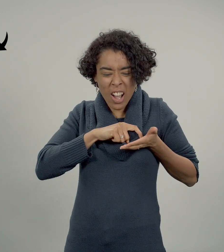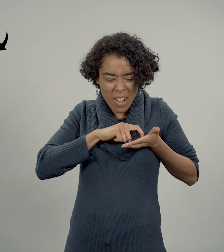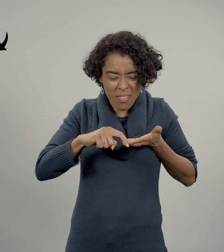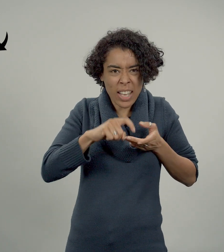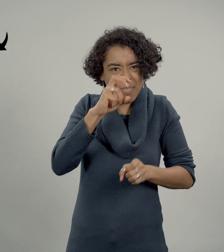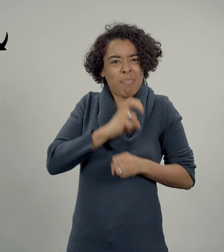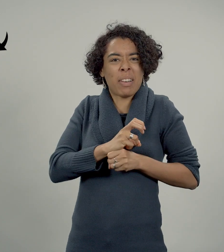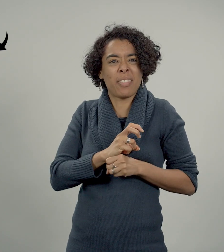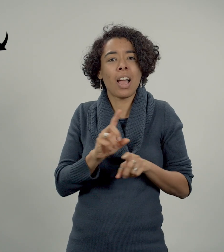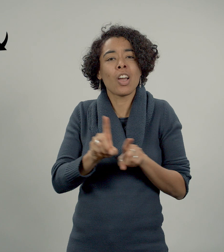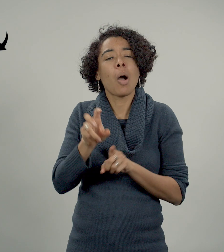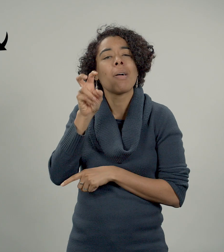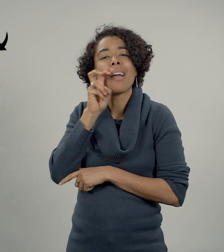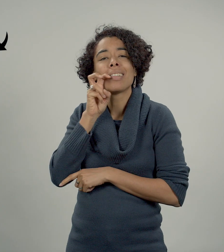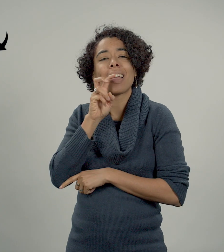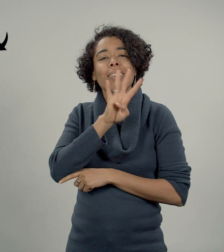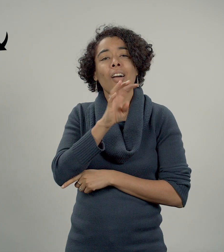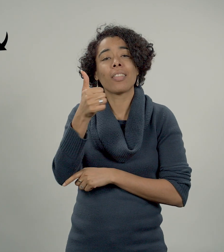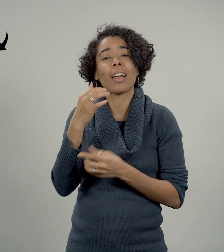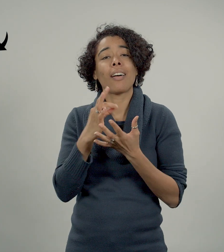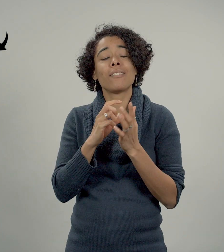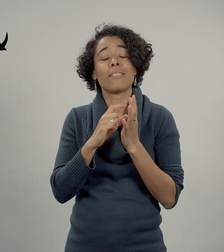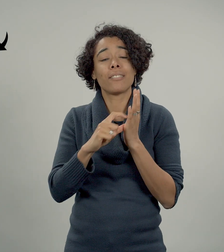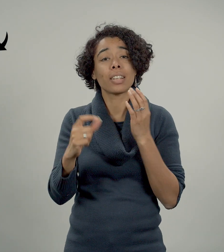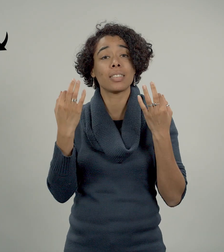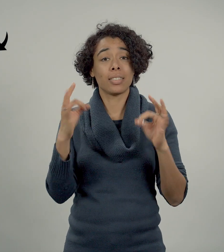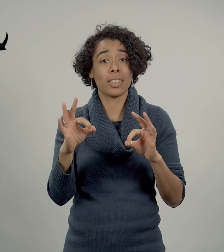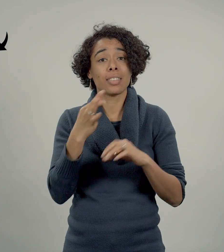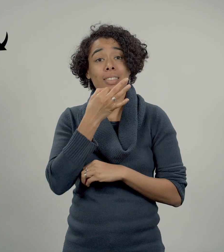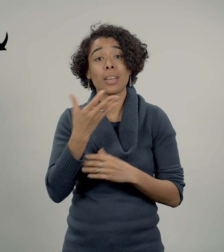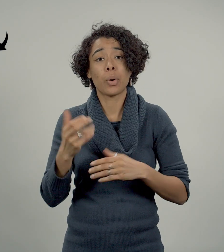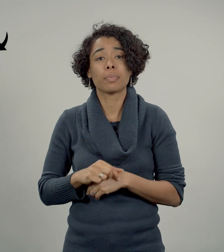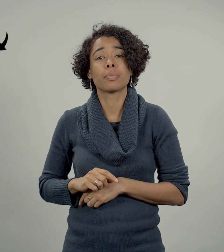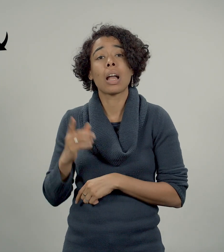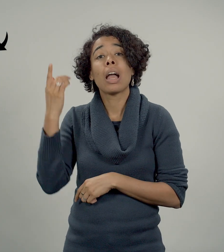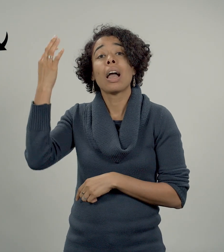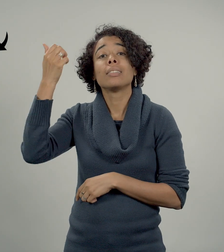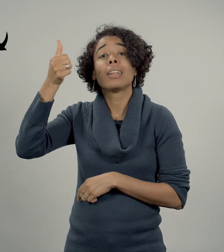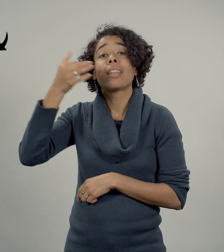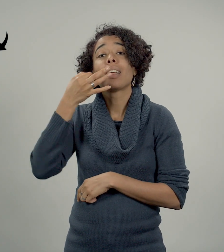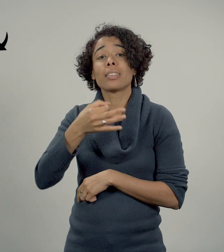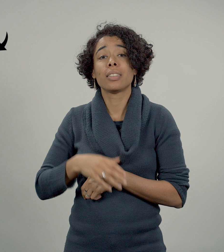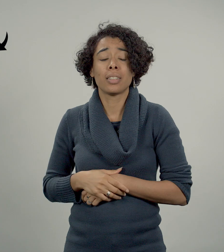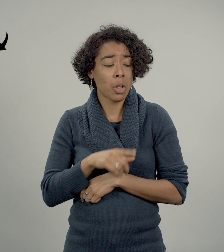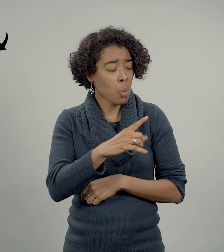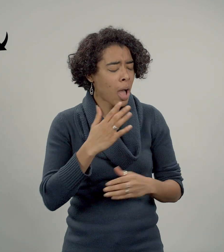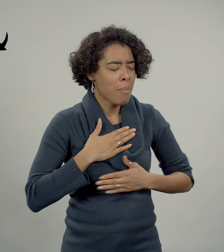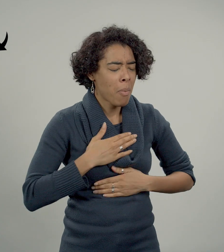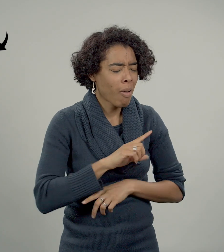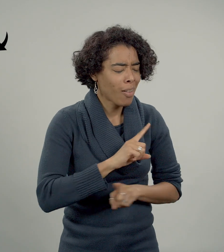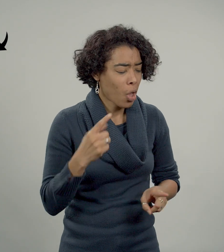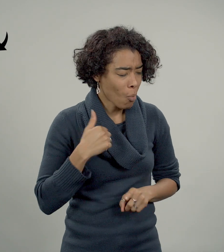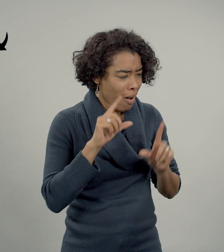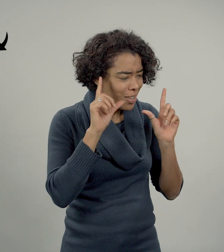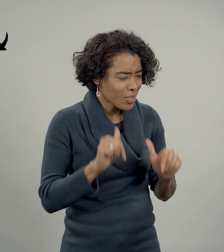aux paroles d'Ésaïe au chapitre 41, verset 10, qui dit « Ne crains rien, car je suis avec toi. Ne promène pas des